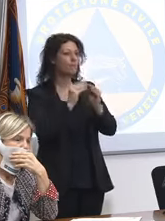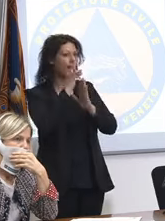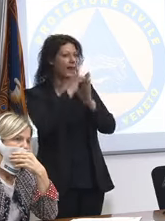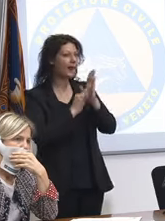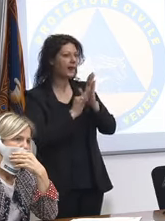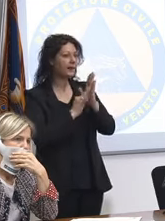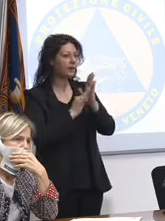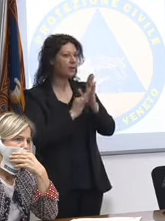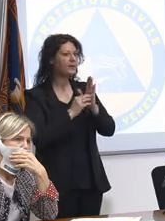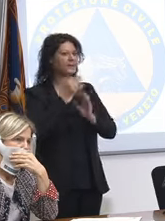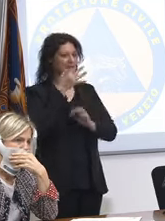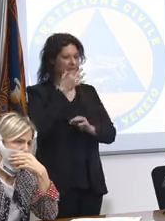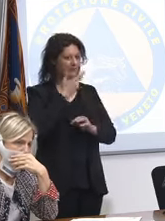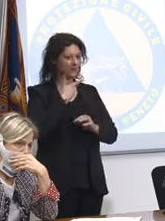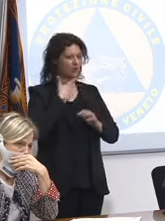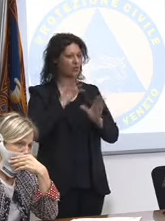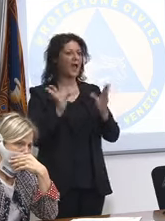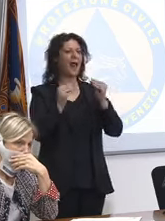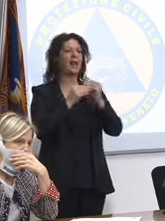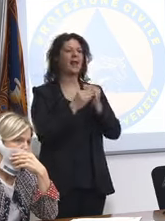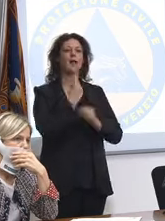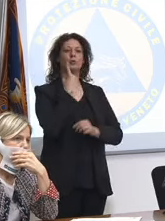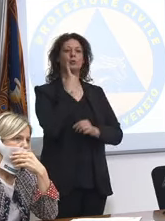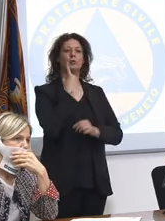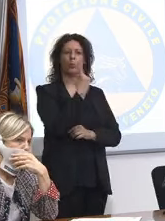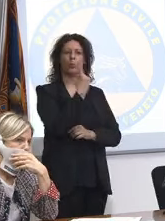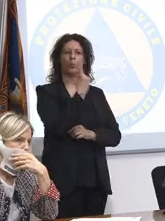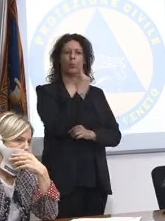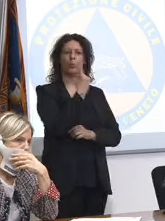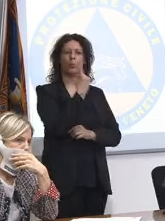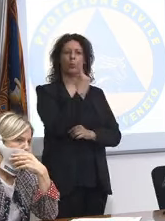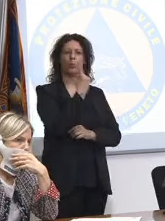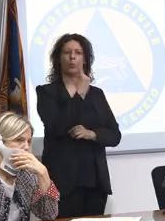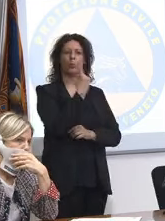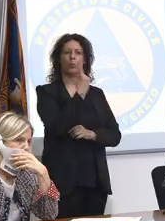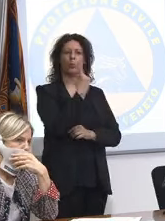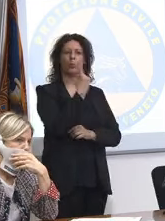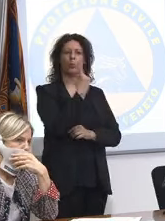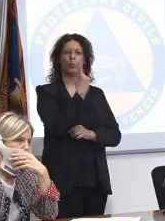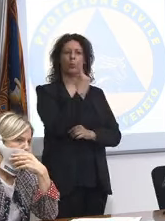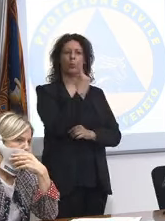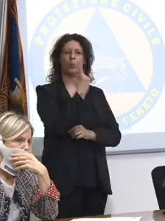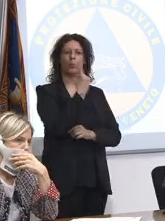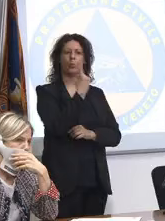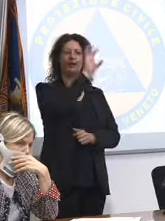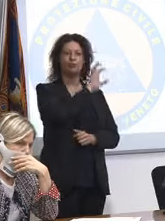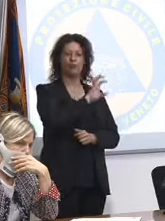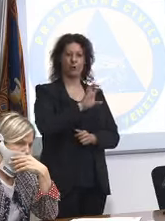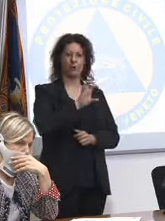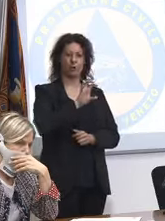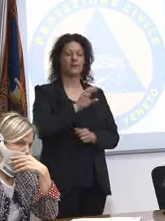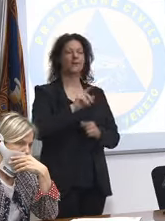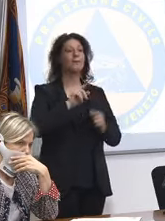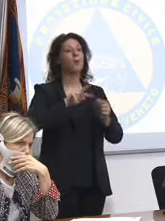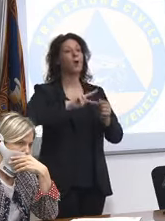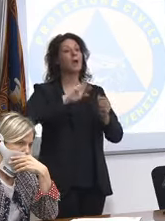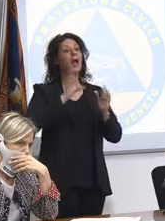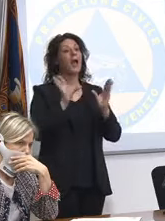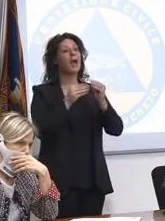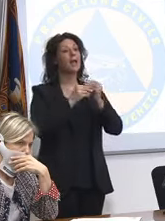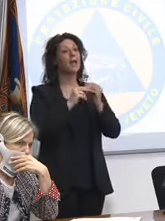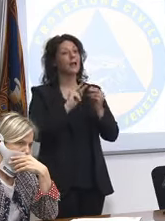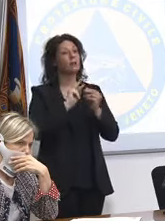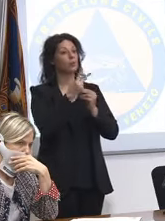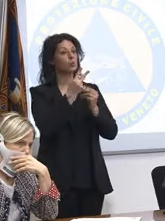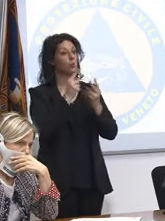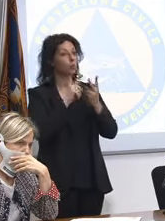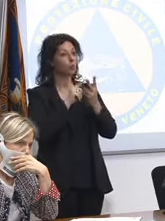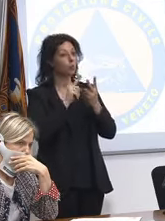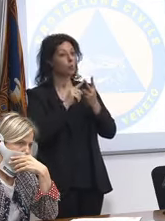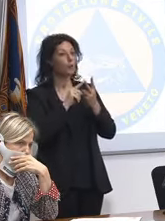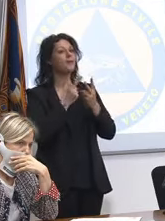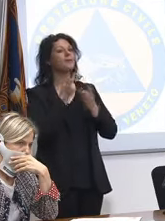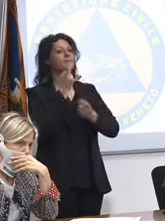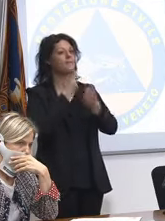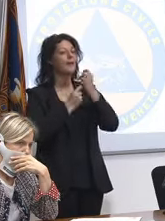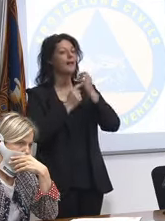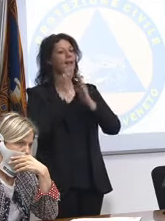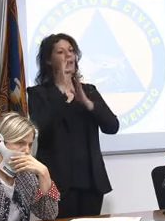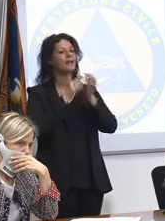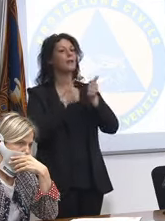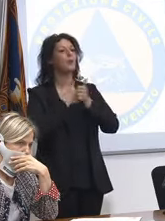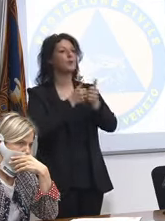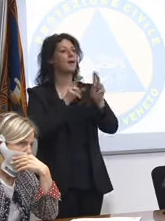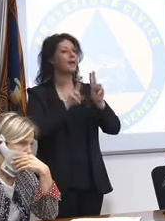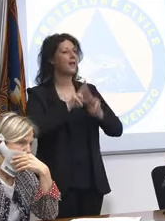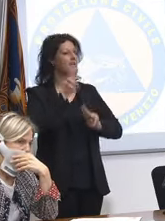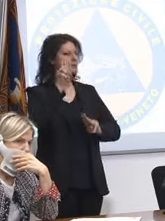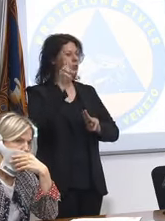guida conferenza delle regioni e un allegato 2 per tutte le altre attività che sono le linee guida nazionali, è